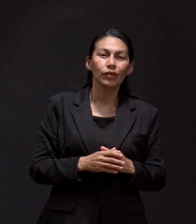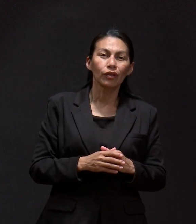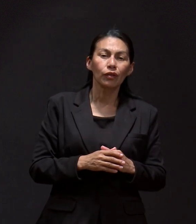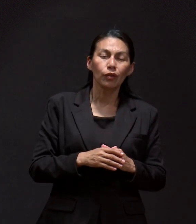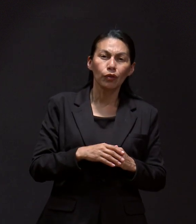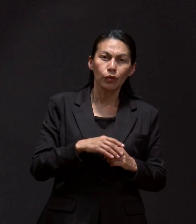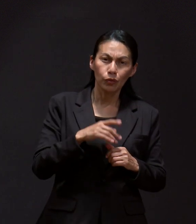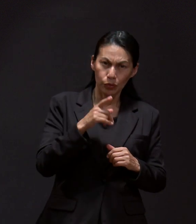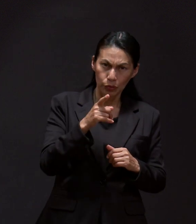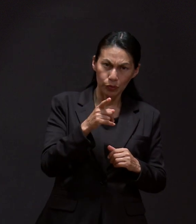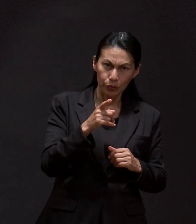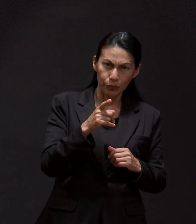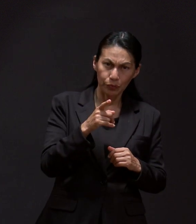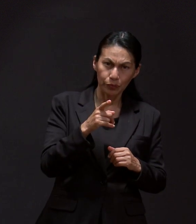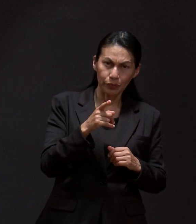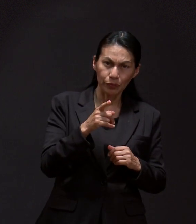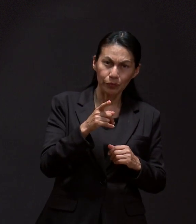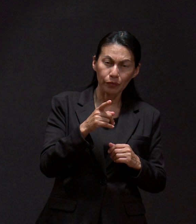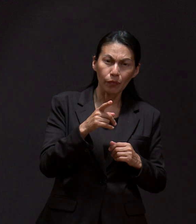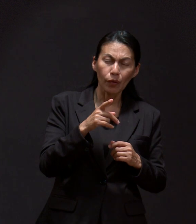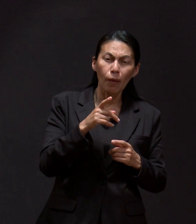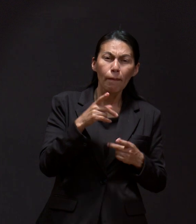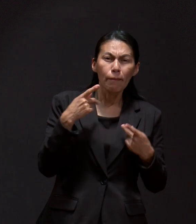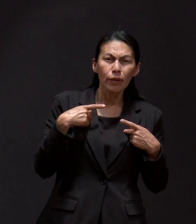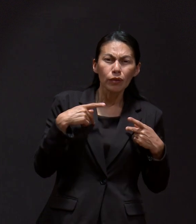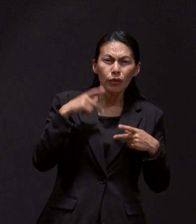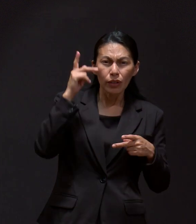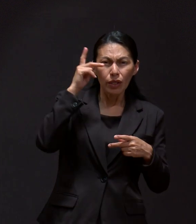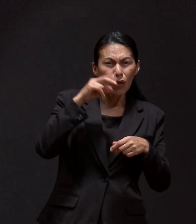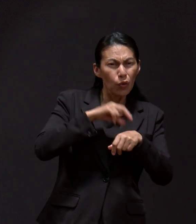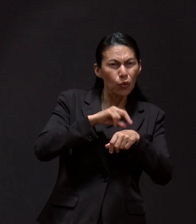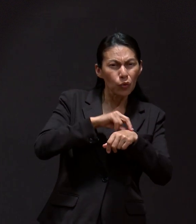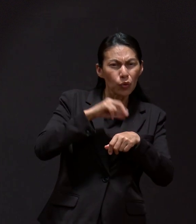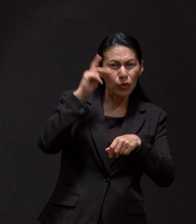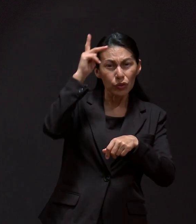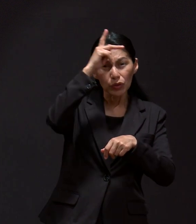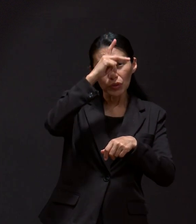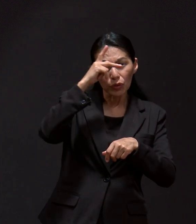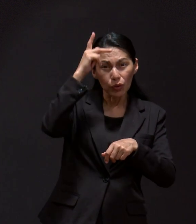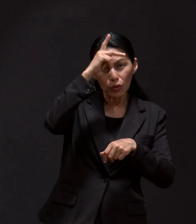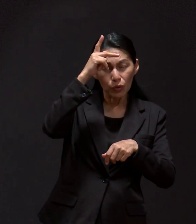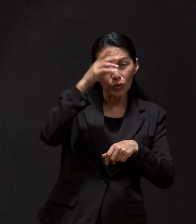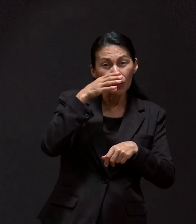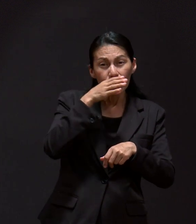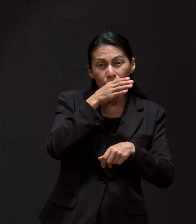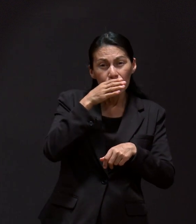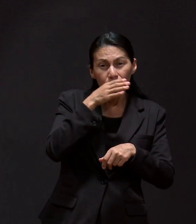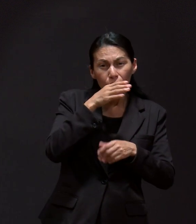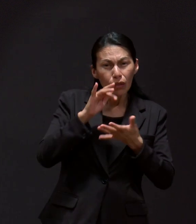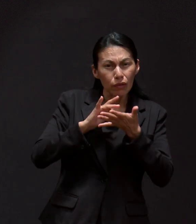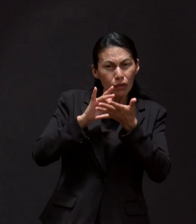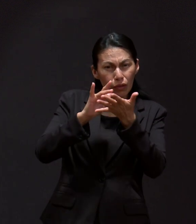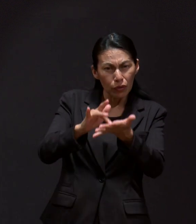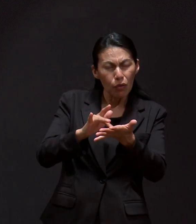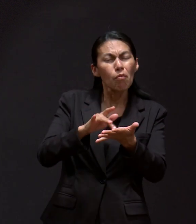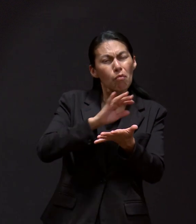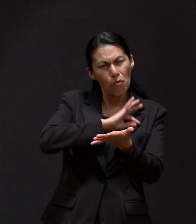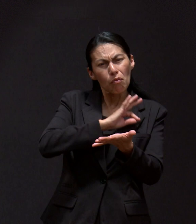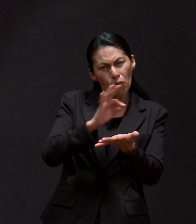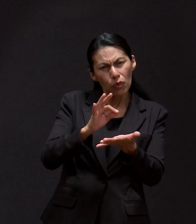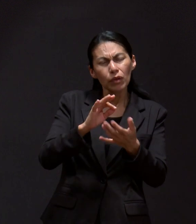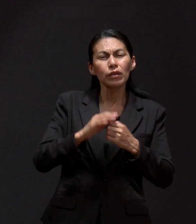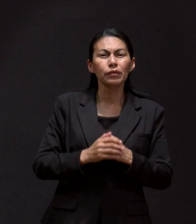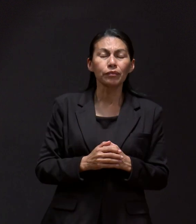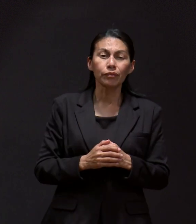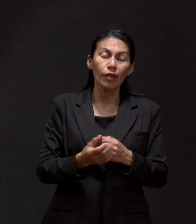puedes acudir también a un psicólogo temeroso de dios cristiano que te pueda